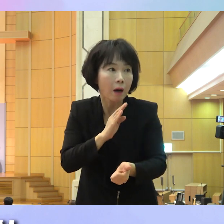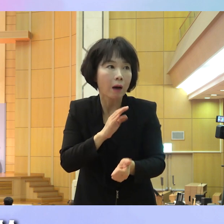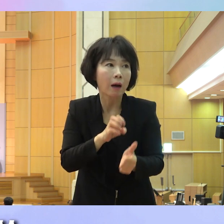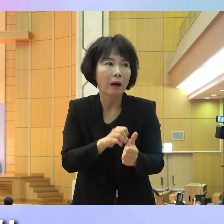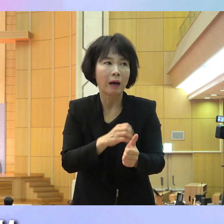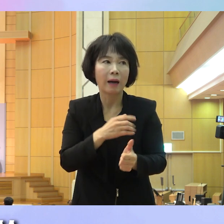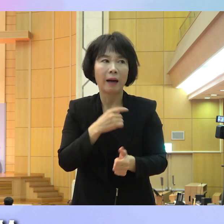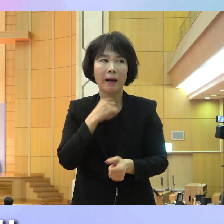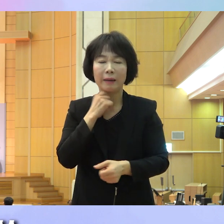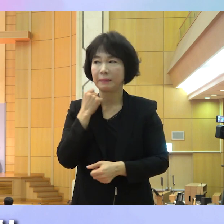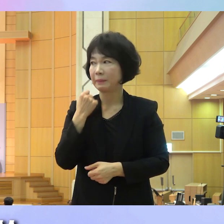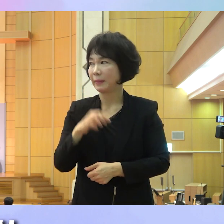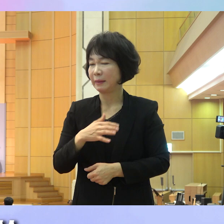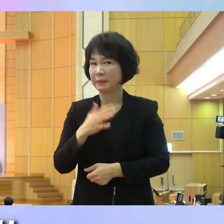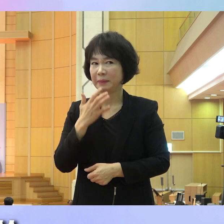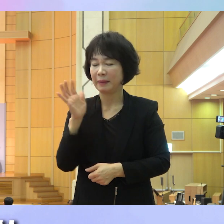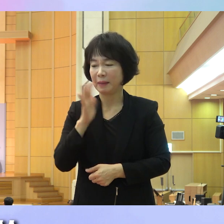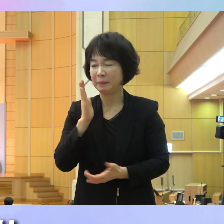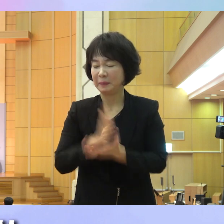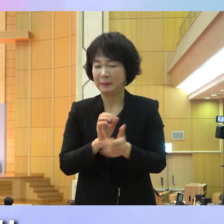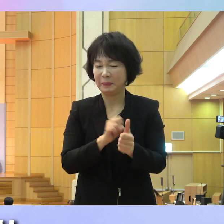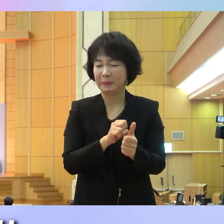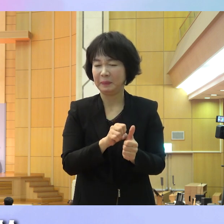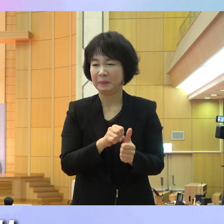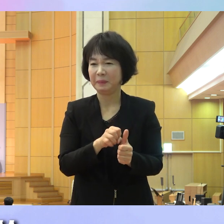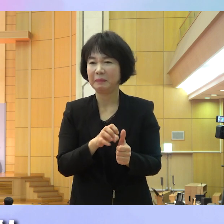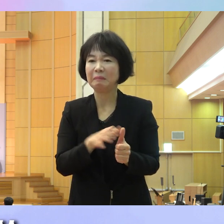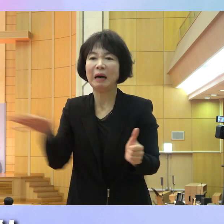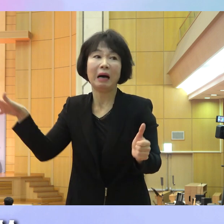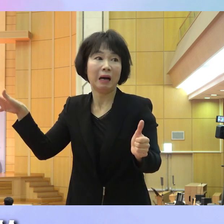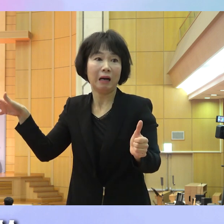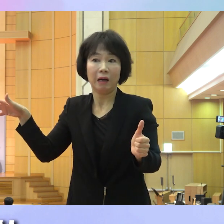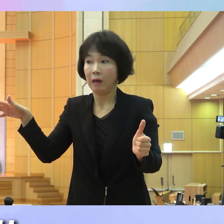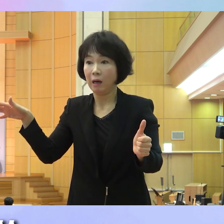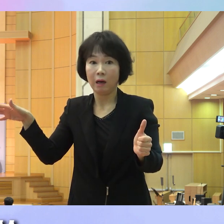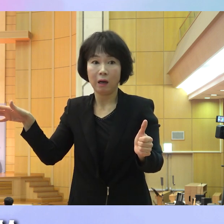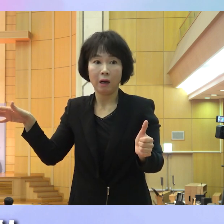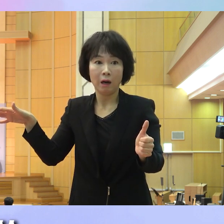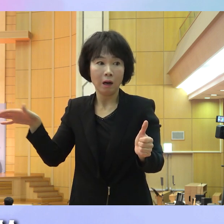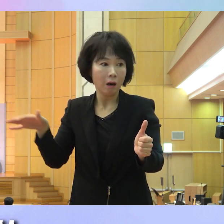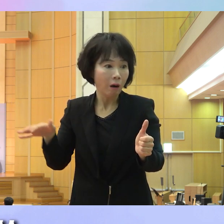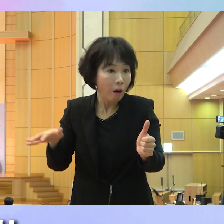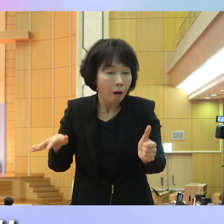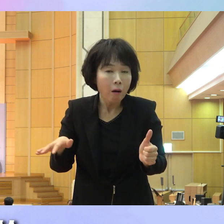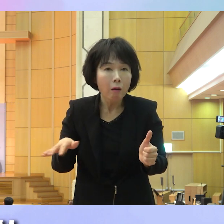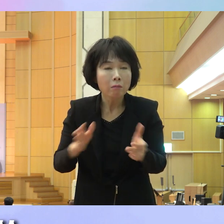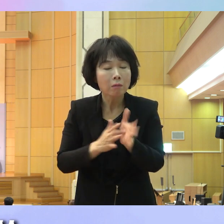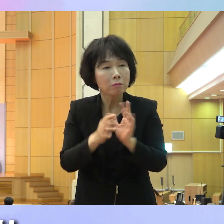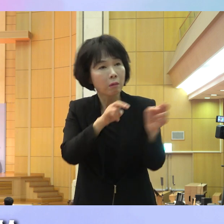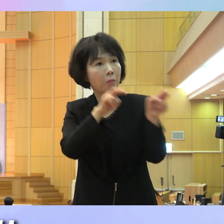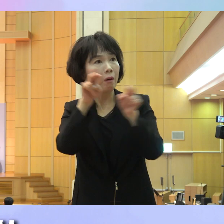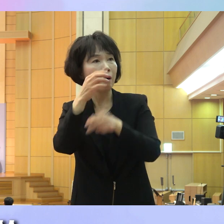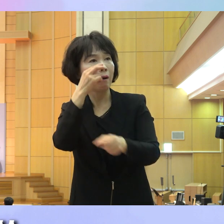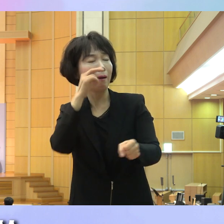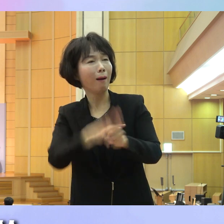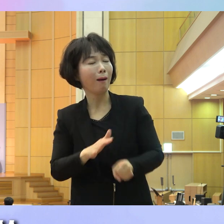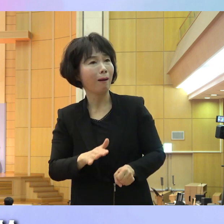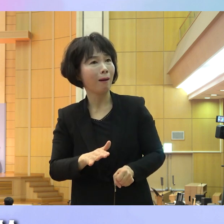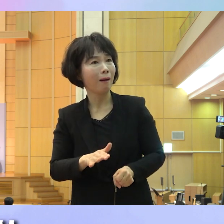버렸는데 예수님 가라사대 12 제자에게 말하길 너희도,